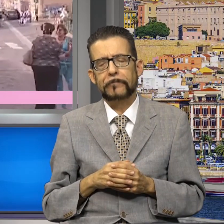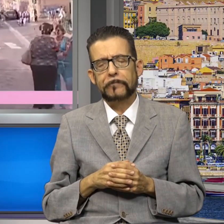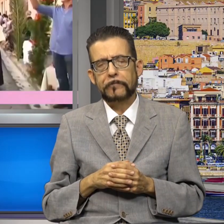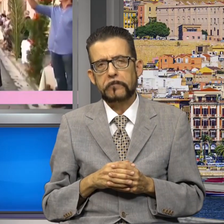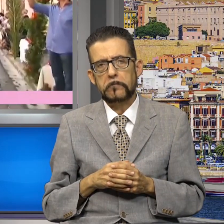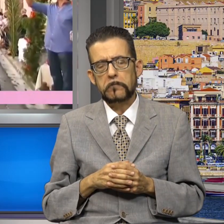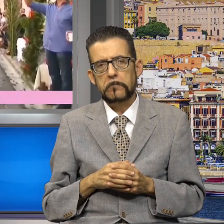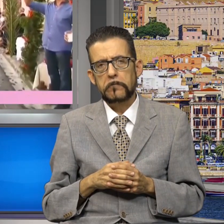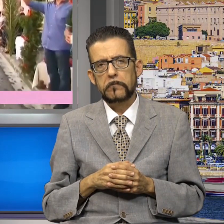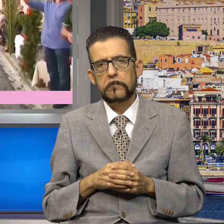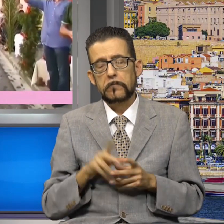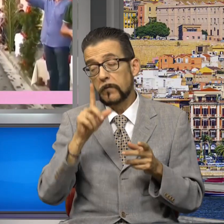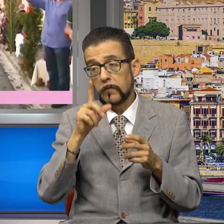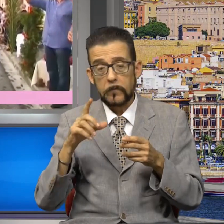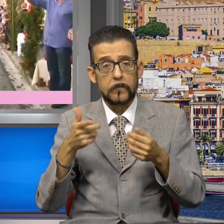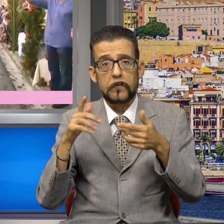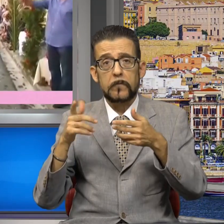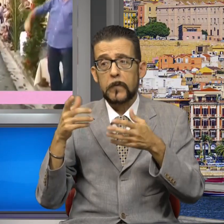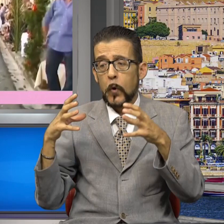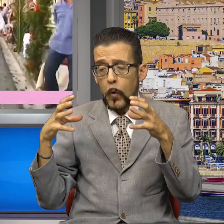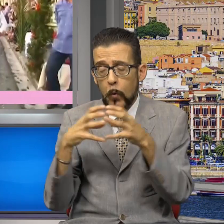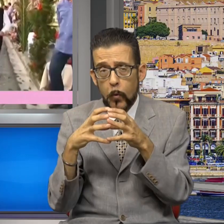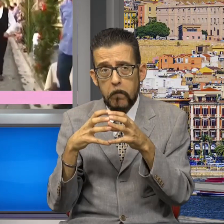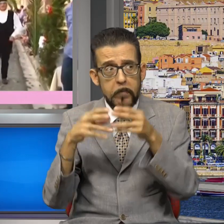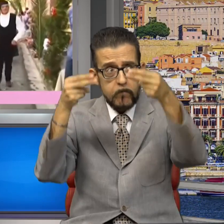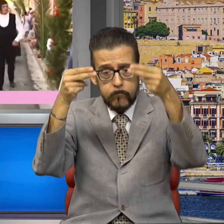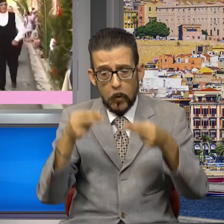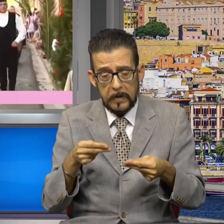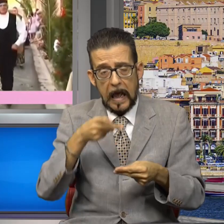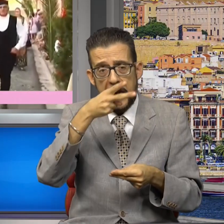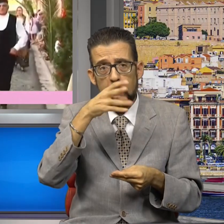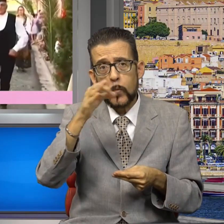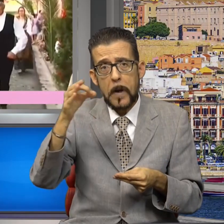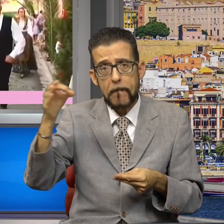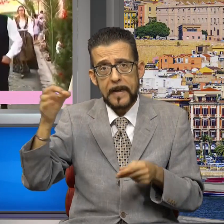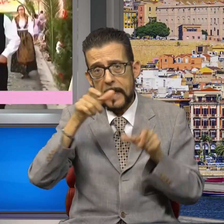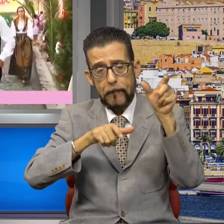attualmente. Ecco. Solo di gruppi sono circa 2.000 persone, di